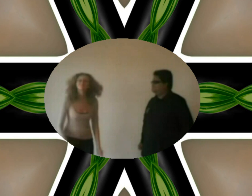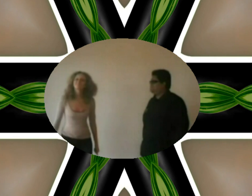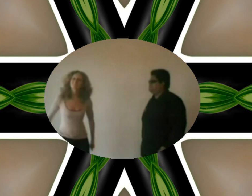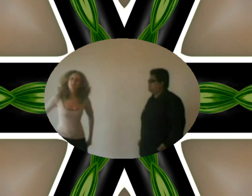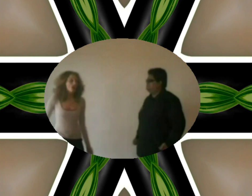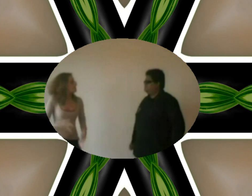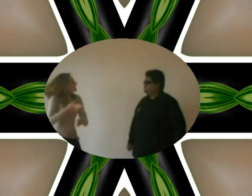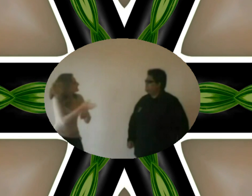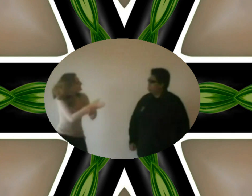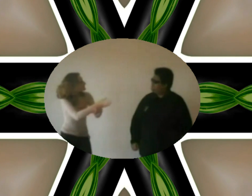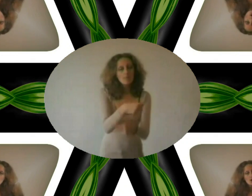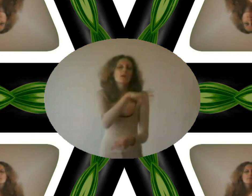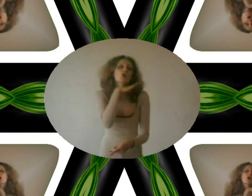карам.